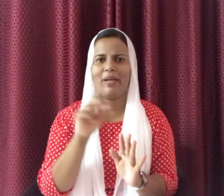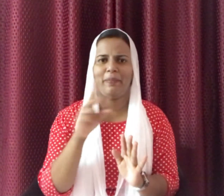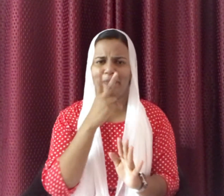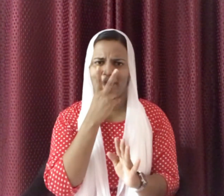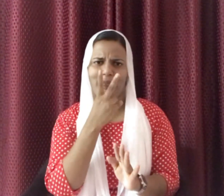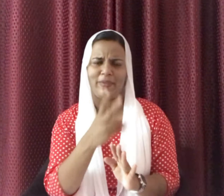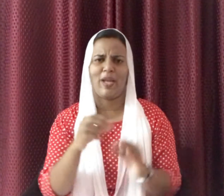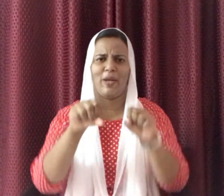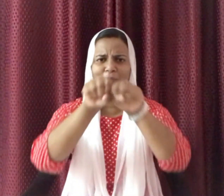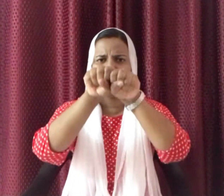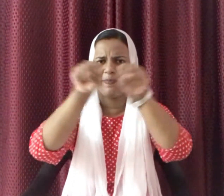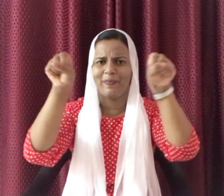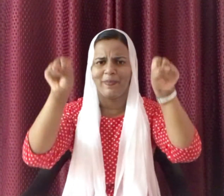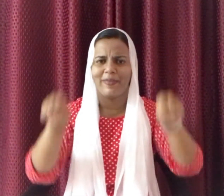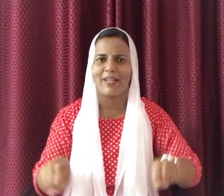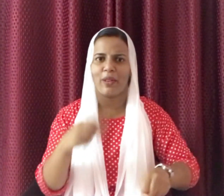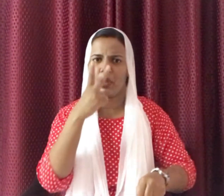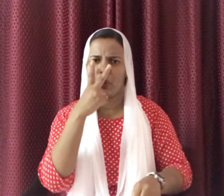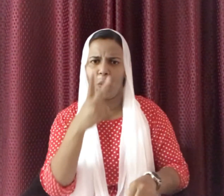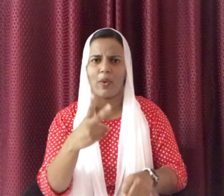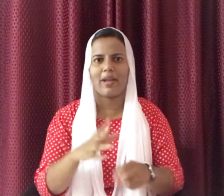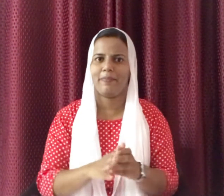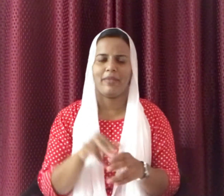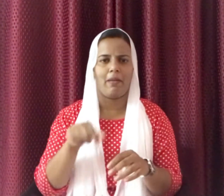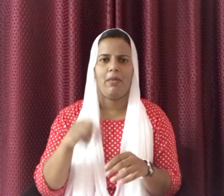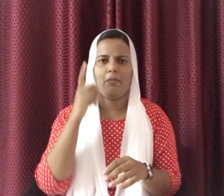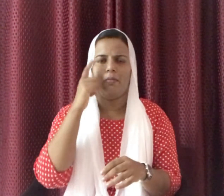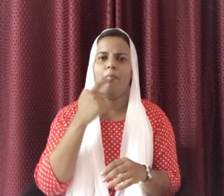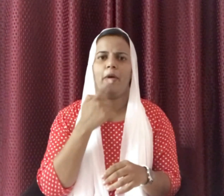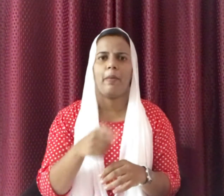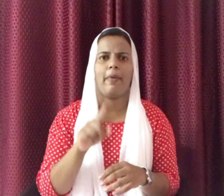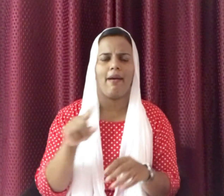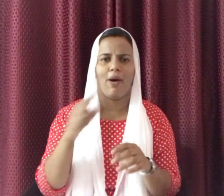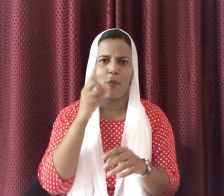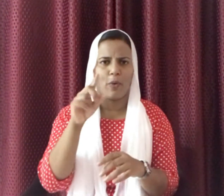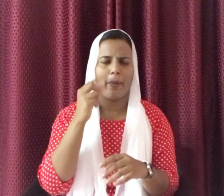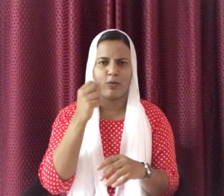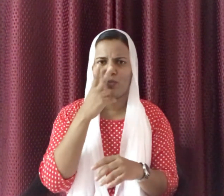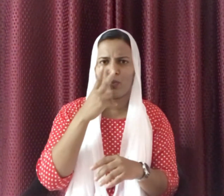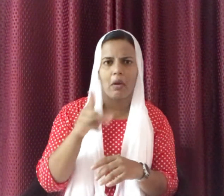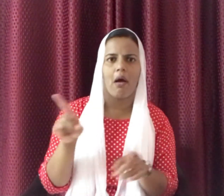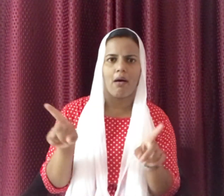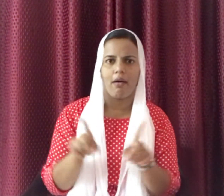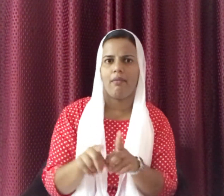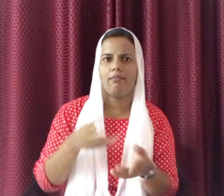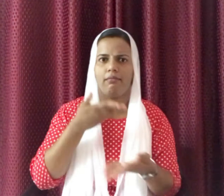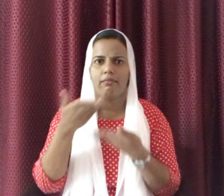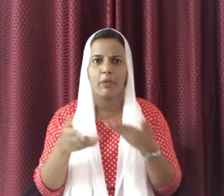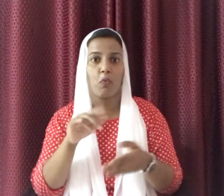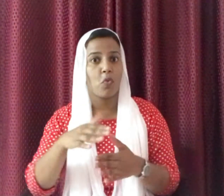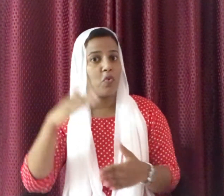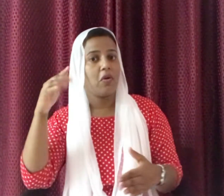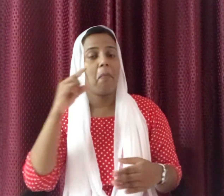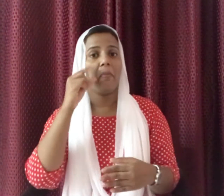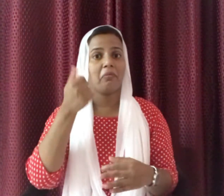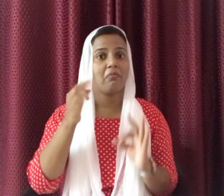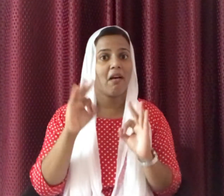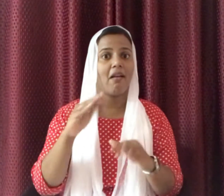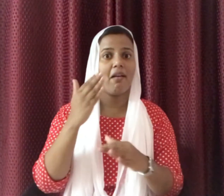ഒരു സിസ്റ്റത്തെയാണ് ഓരോരുത്തർ അനുകരിക്കുന്നത്. ഇപ്പോൾ നമ്മൾ പറയും, ഞാൻ ഇന്ന ആളിനെ അനുകരിക്കുക, അല്ലെങ്കിൽ വലിയ വലിയ ആളുകളെ, നല്ല കാര്യങ്ങൾ